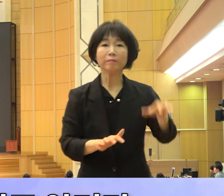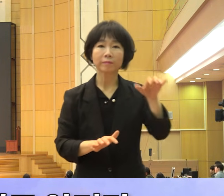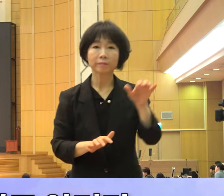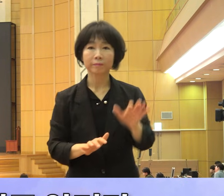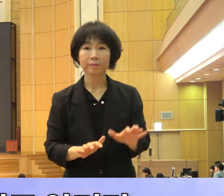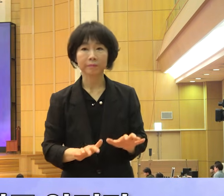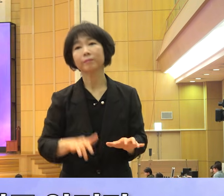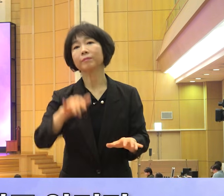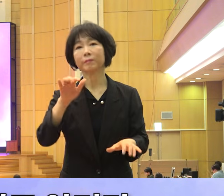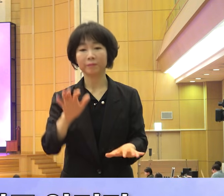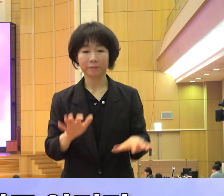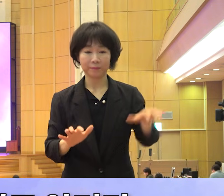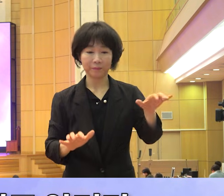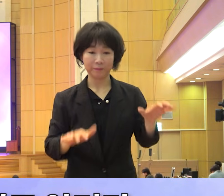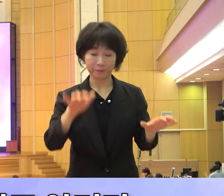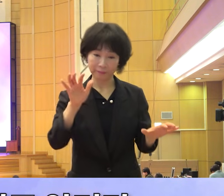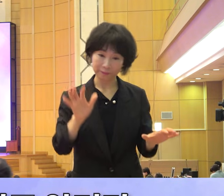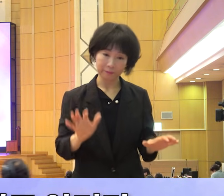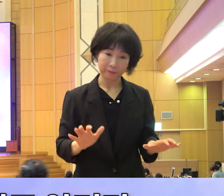내 주